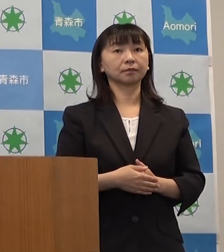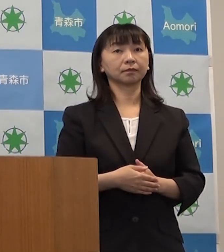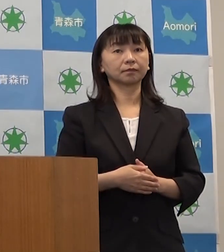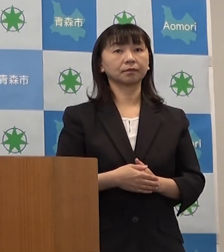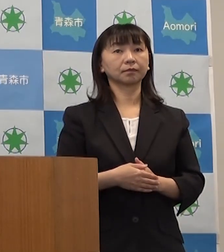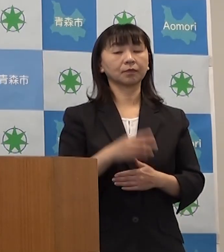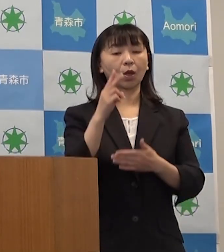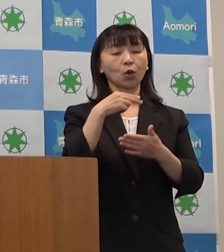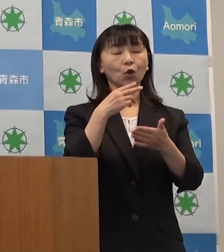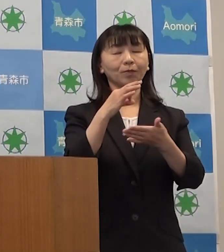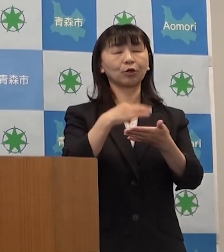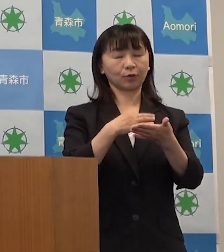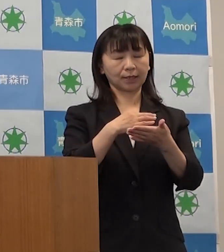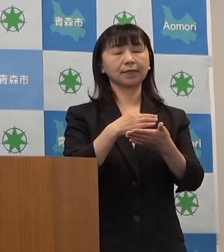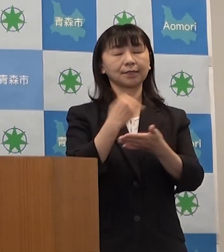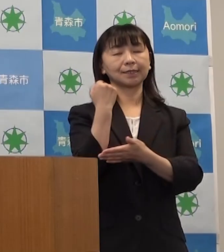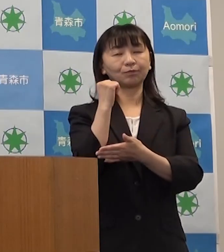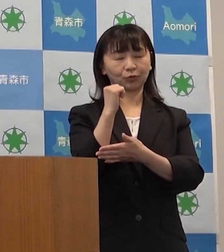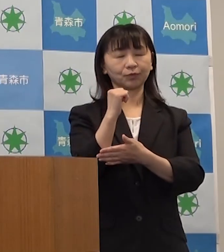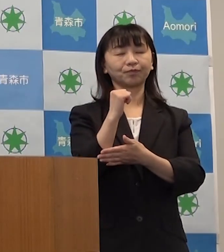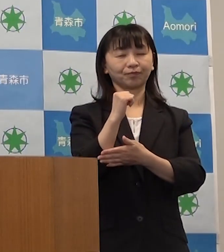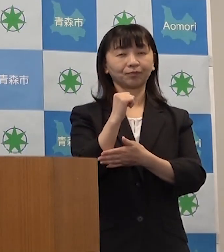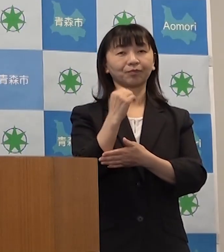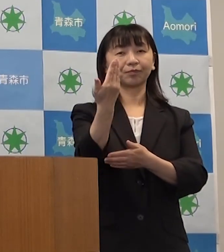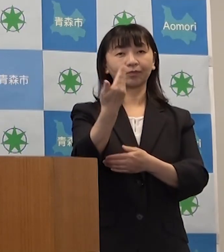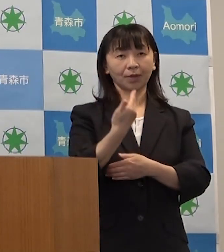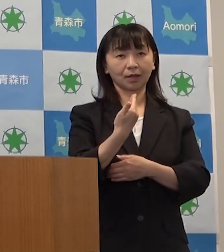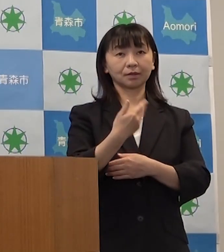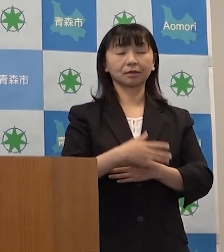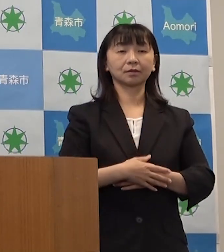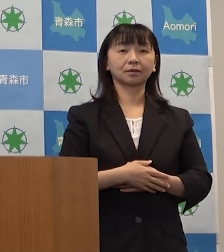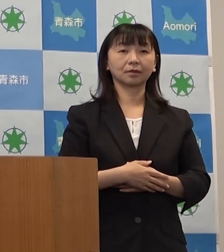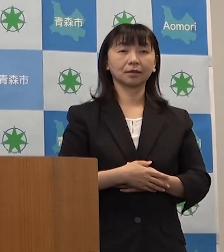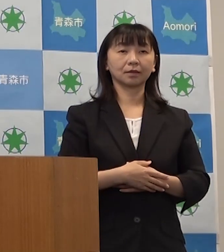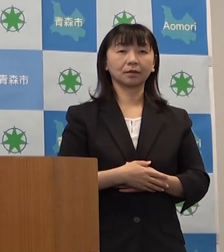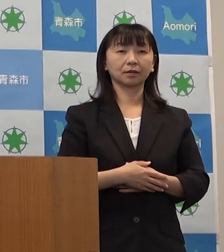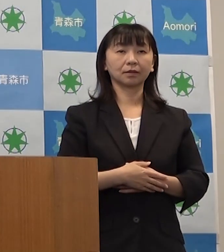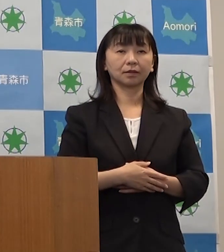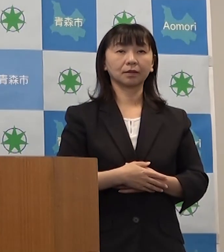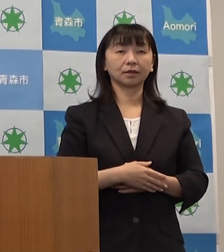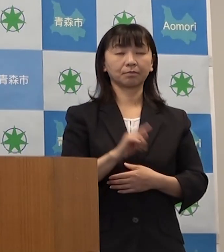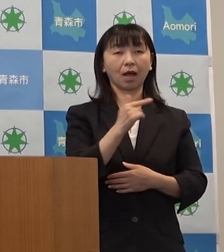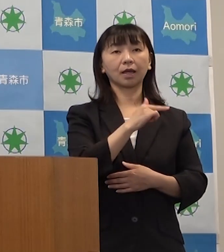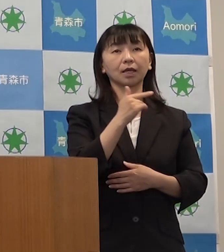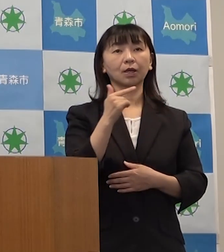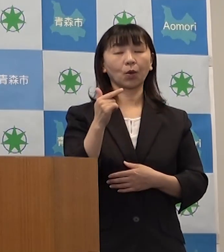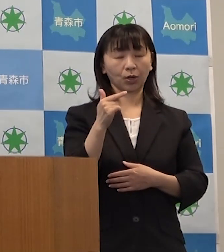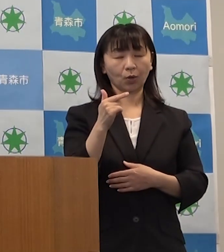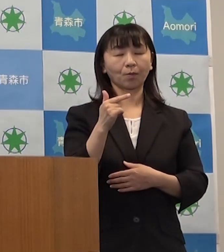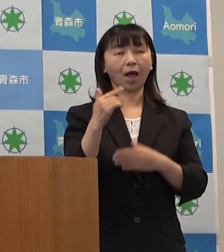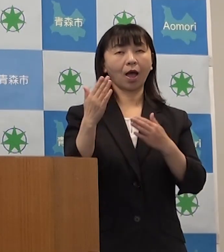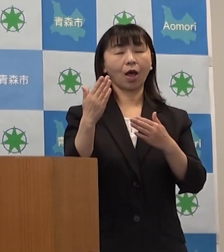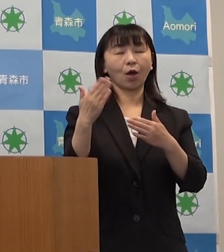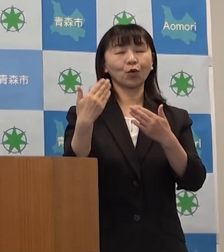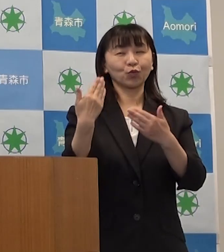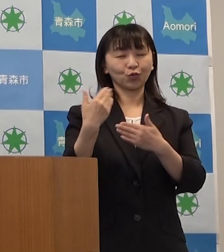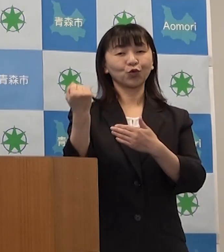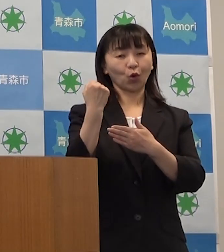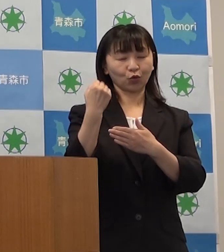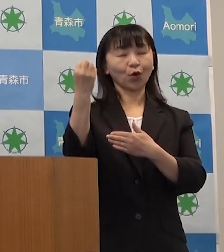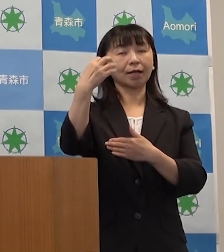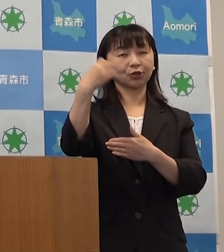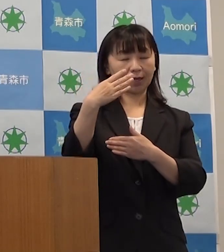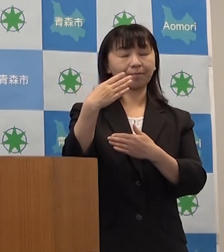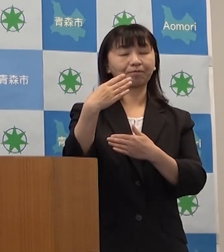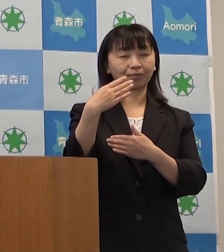読売新聞の平本です。すいません、いろいろなんか今なんだっけ、まあいろいろ未知力風力発電ですとか、その、まあ、だ